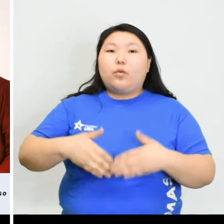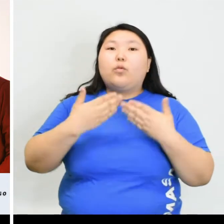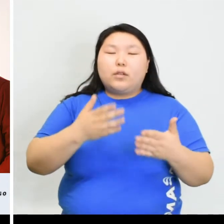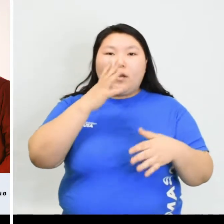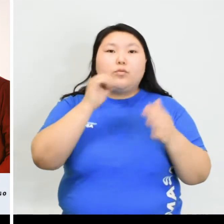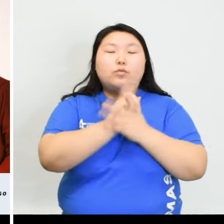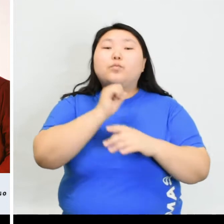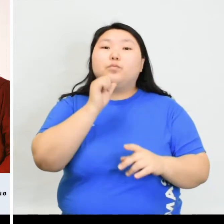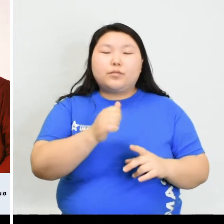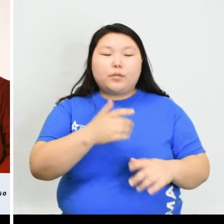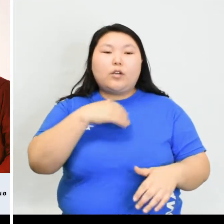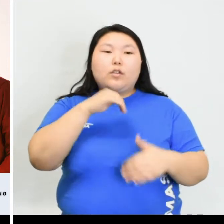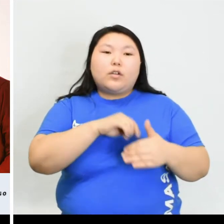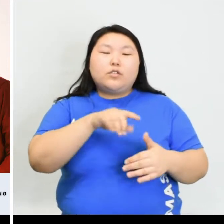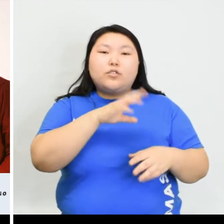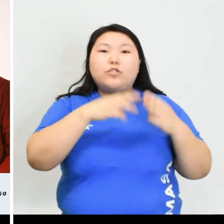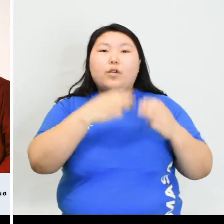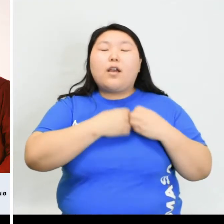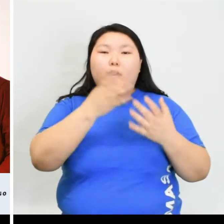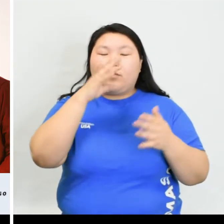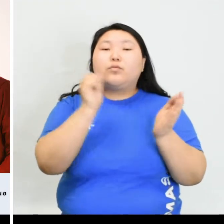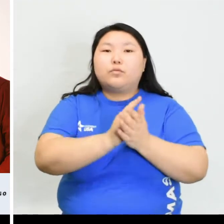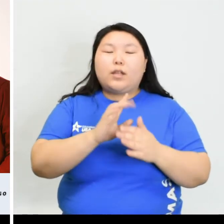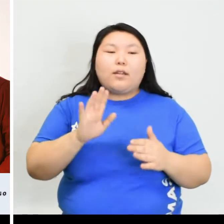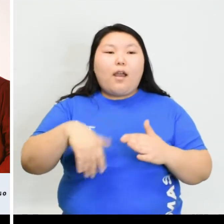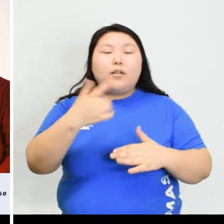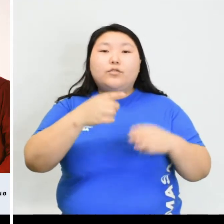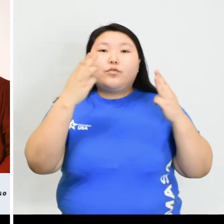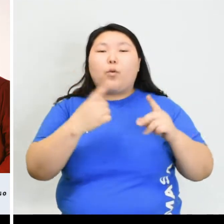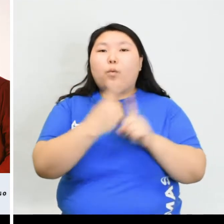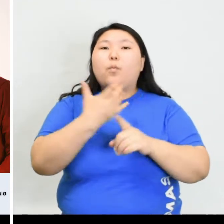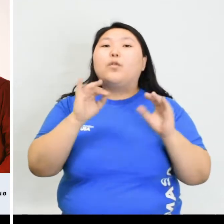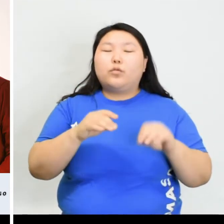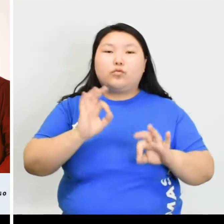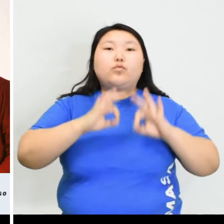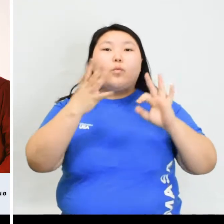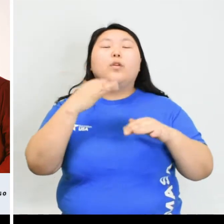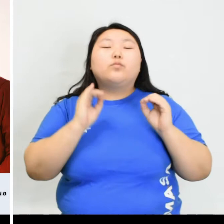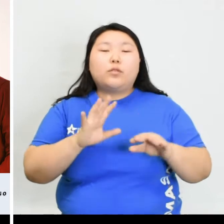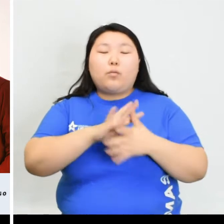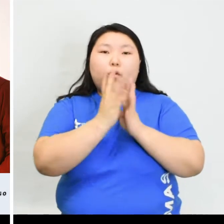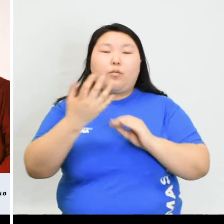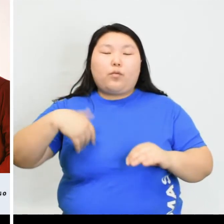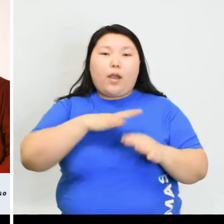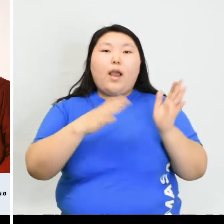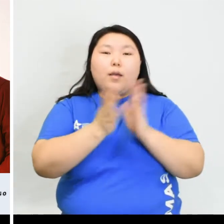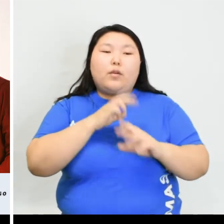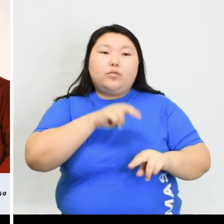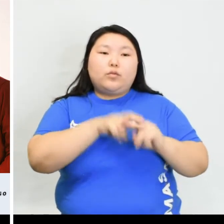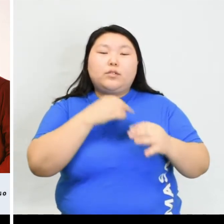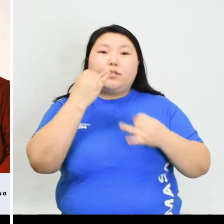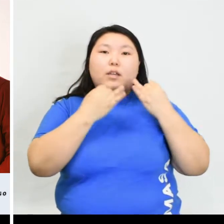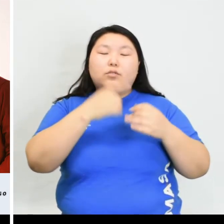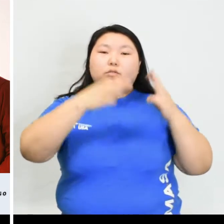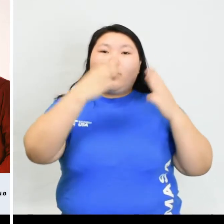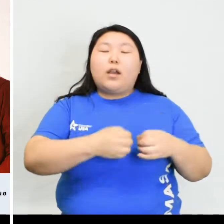нь чухал биш. Одоо тэр шийдвэрийг гаргасан нь чухал юм байна. Дараа нь тэр шийдвэр нь буруу байж болно, зөв байж болно. Гэхдээ бүгд тээр хамт сууж байгаа ярилцж байгаа тэр